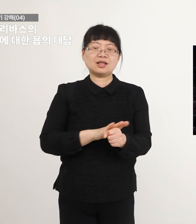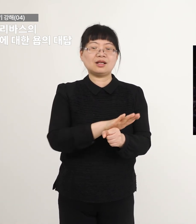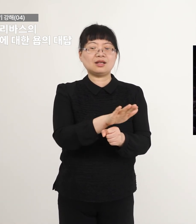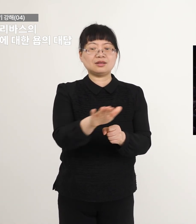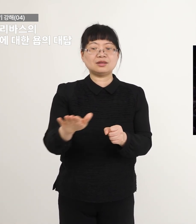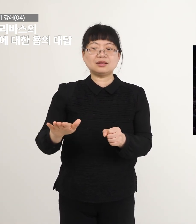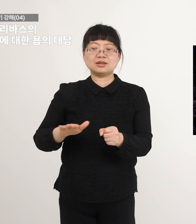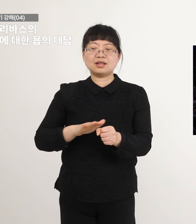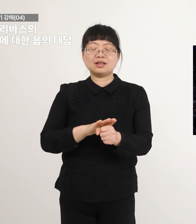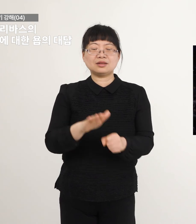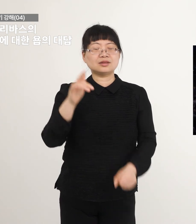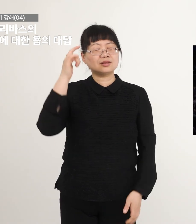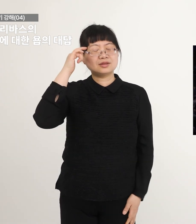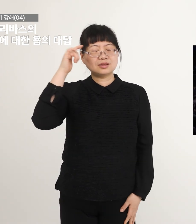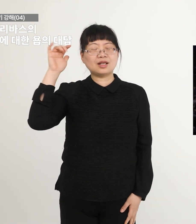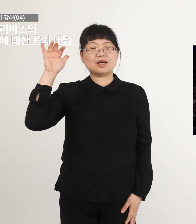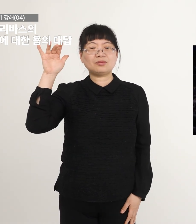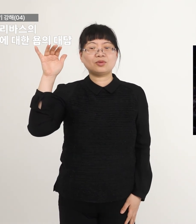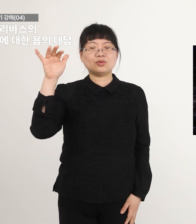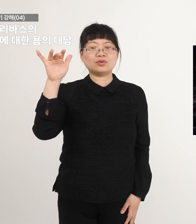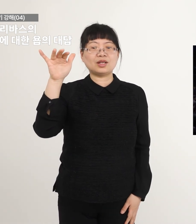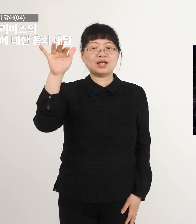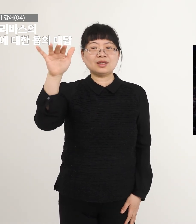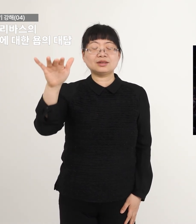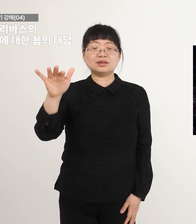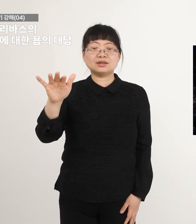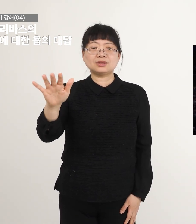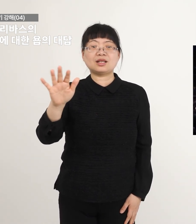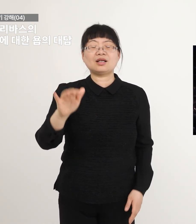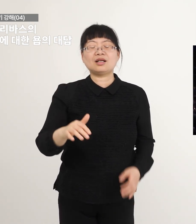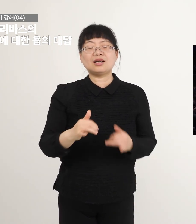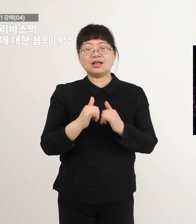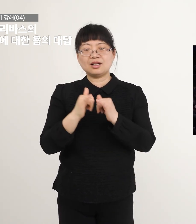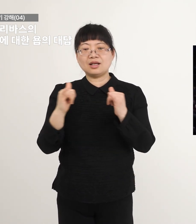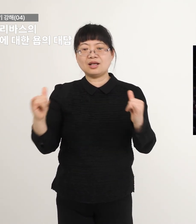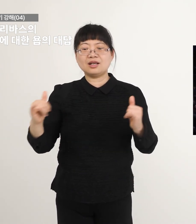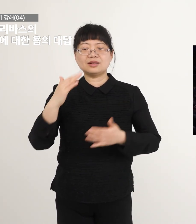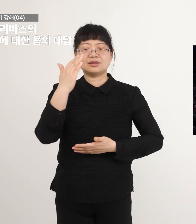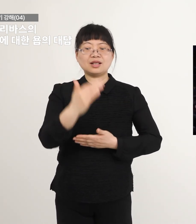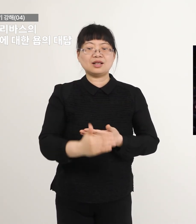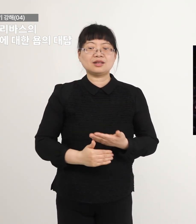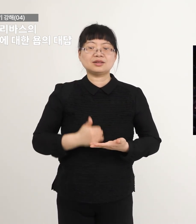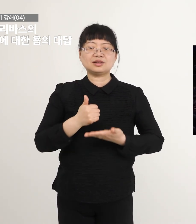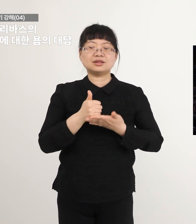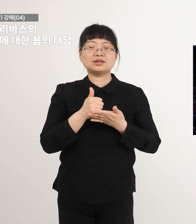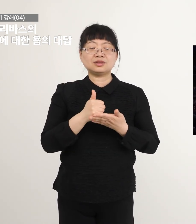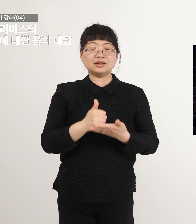하나님의 사랑을 사모하는 자,